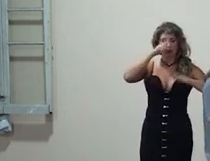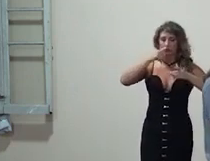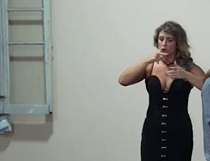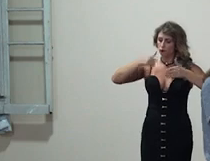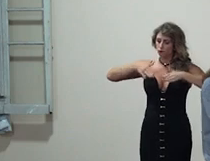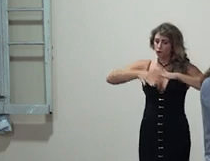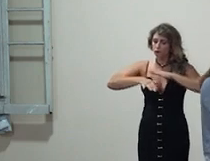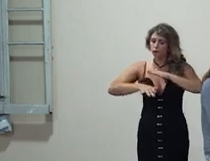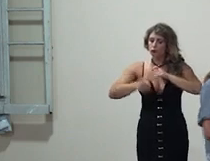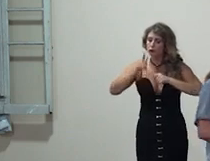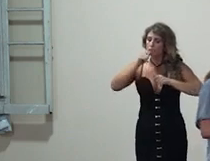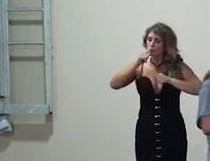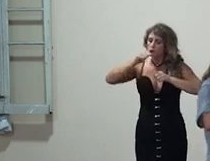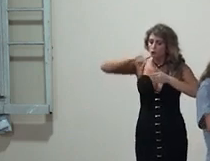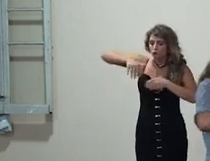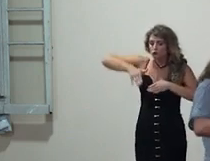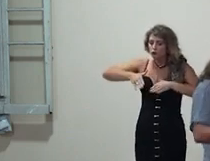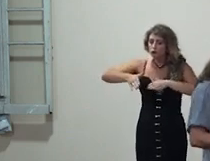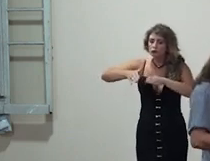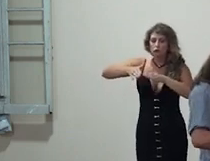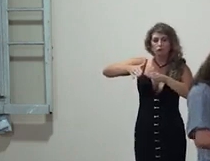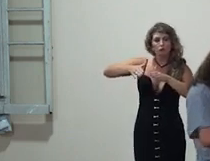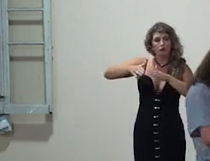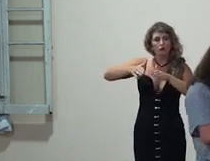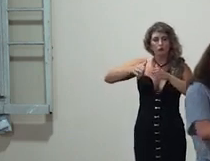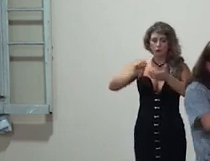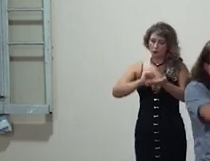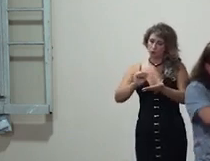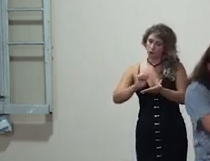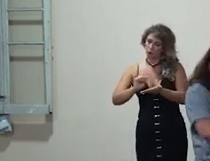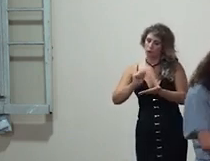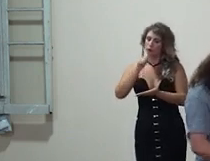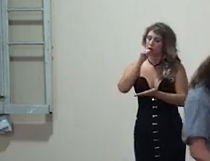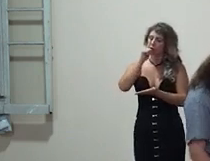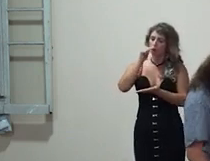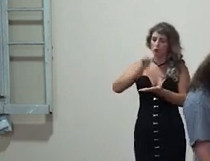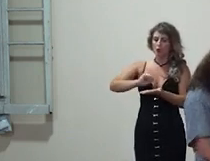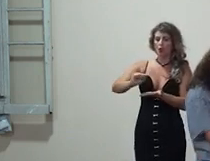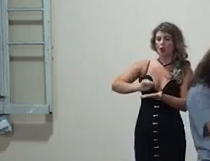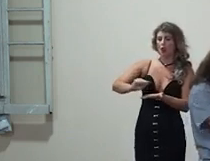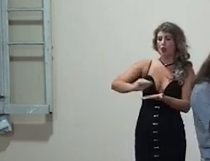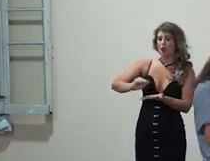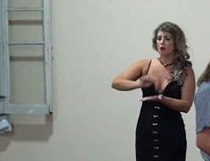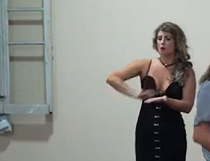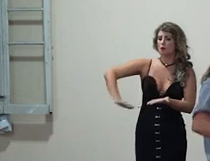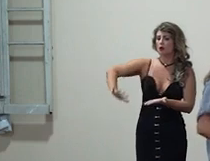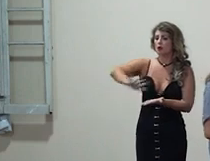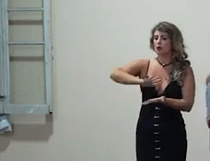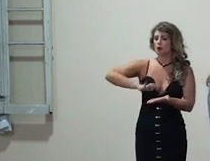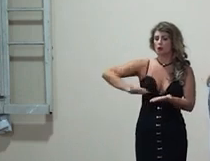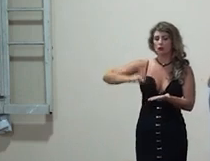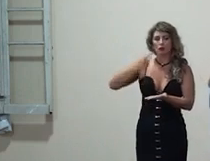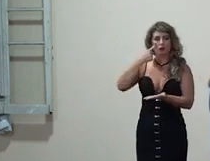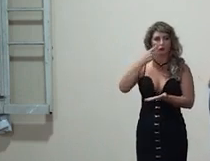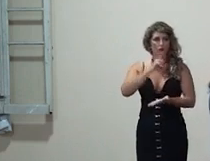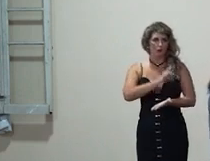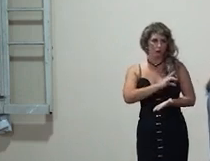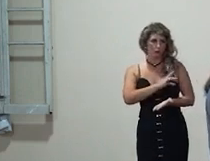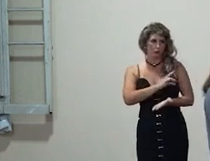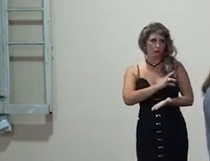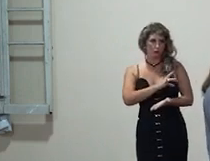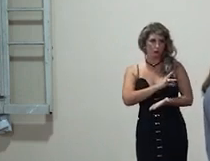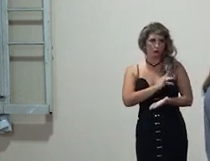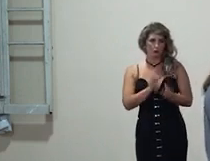peguei. Não estou achando o vídeo aqui. Peguei um pano, fui no carro, peguei uma água e limpei aquela parte. Só que a gente tinha com medo de